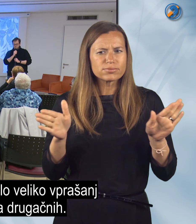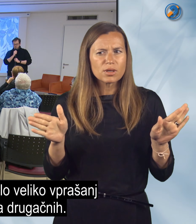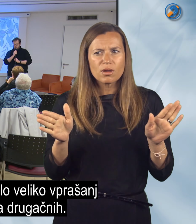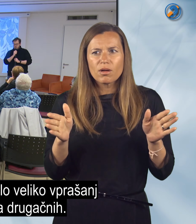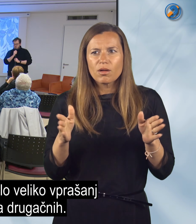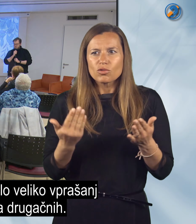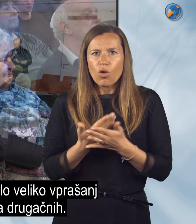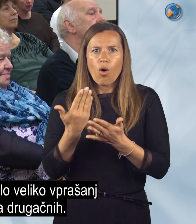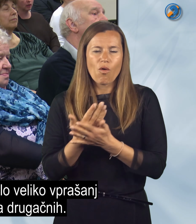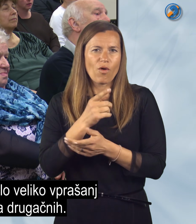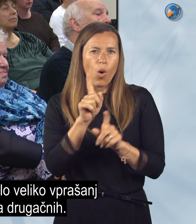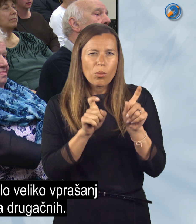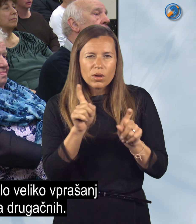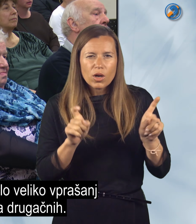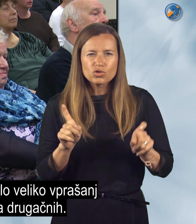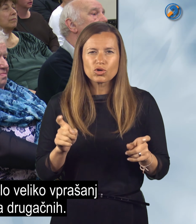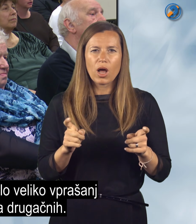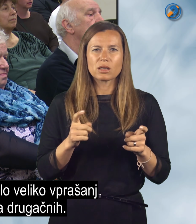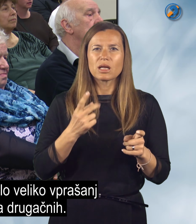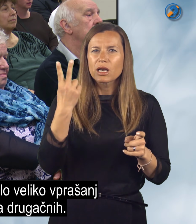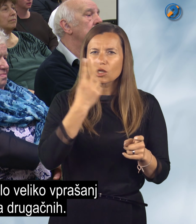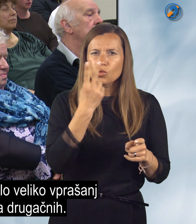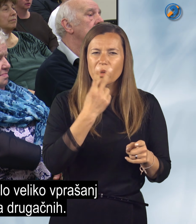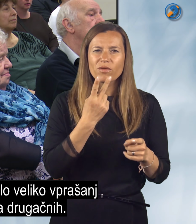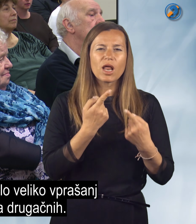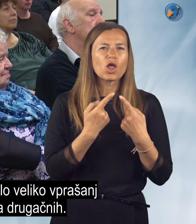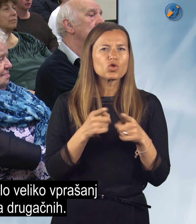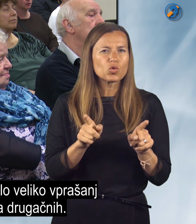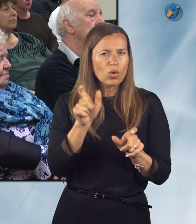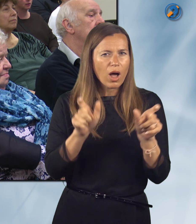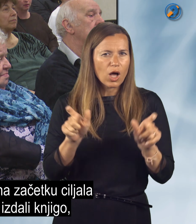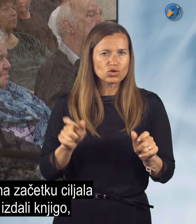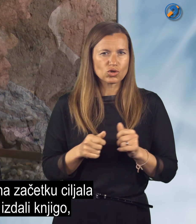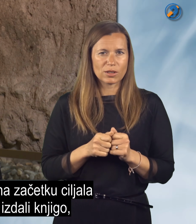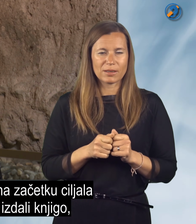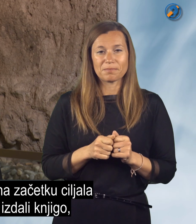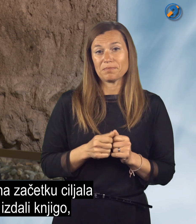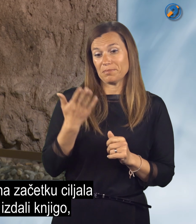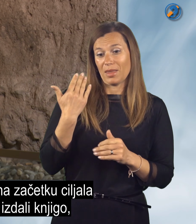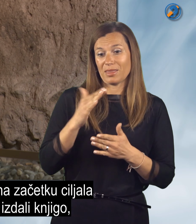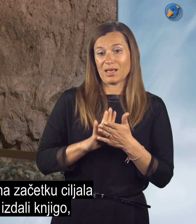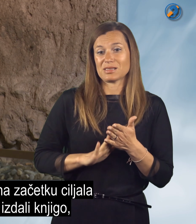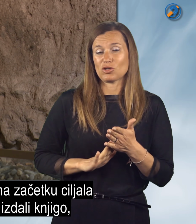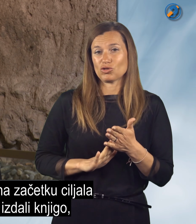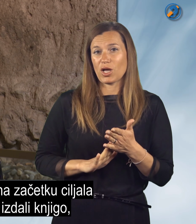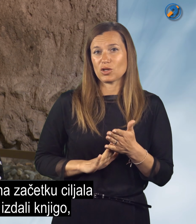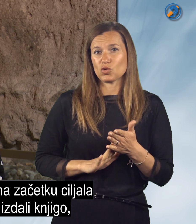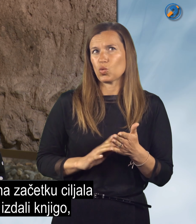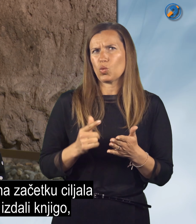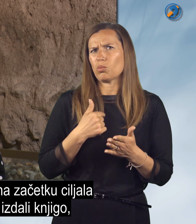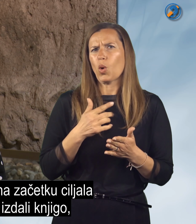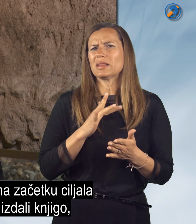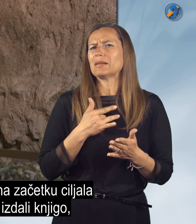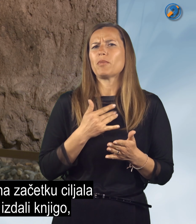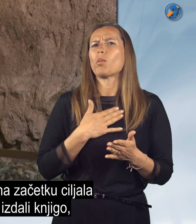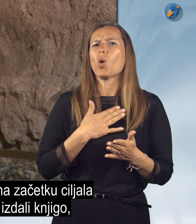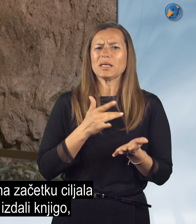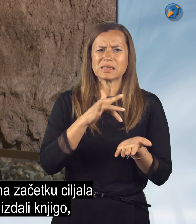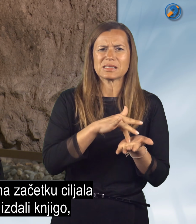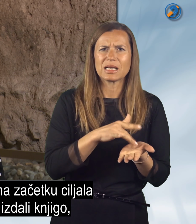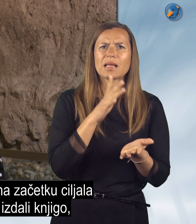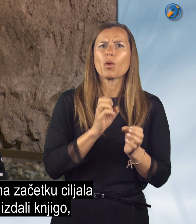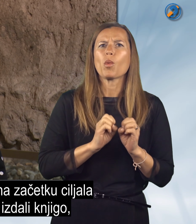nekih vprašanj in razumevanja drugačnih. Pravzaprav tega nisem, na začetku nisem ciljena na to, da bomo